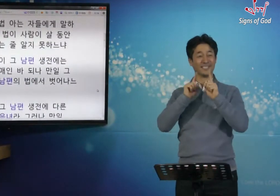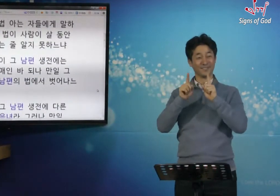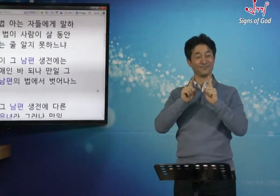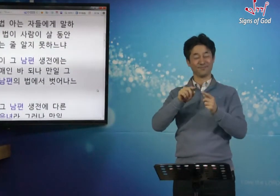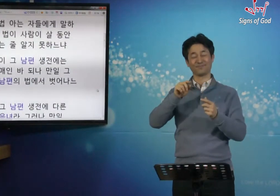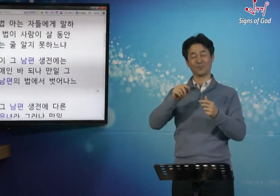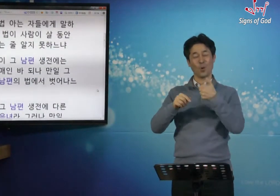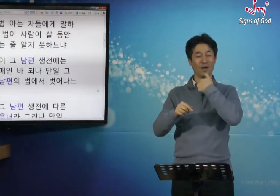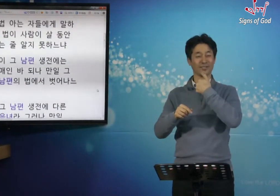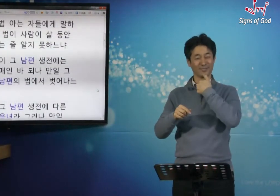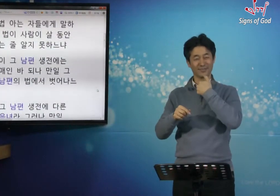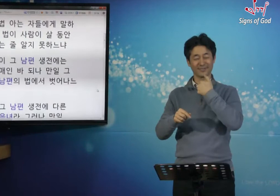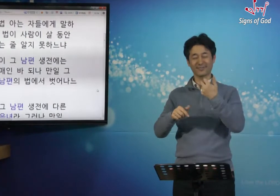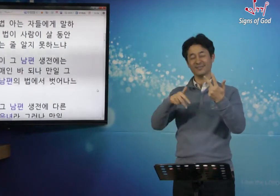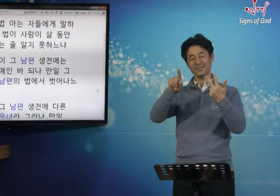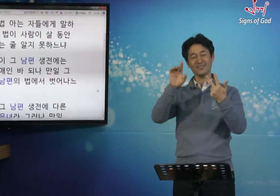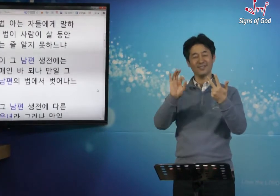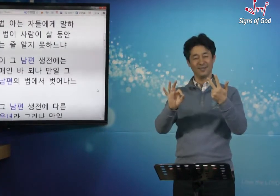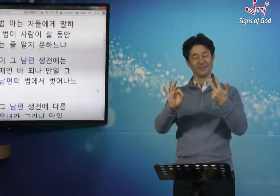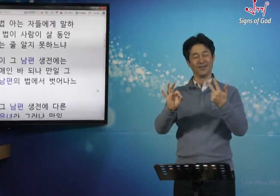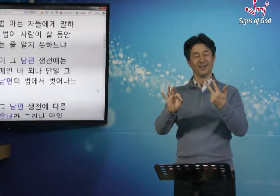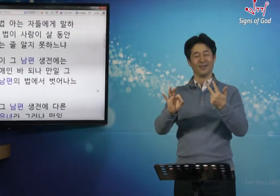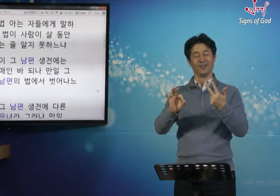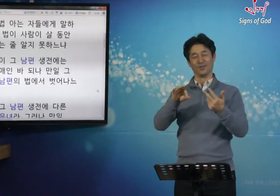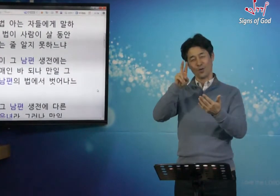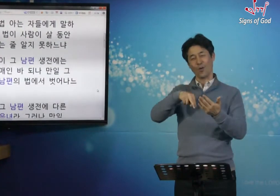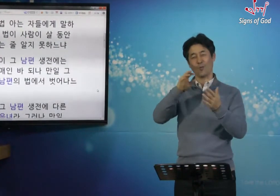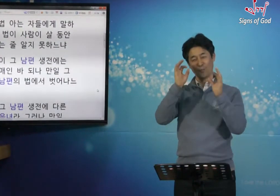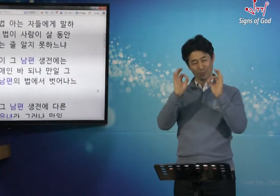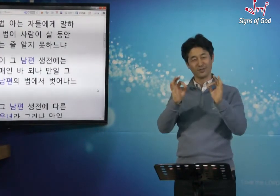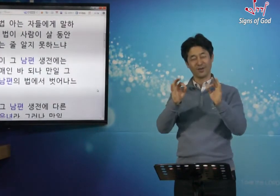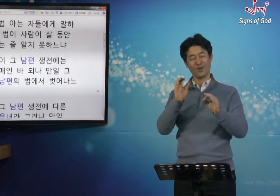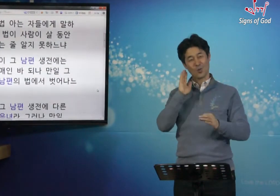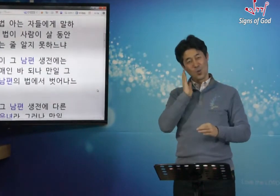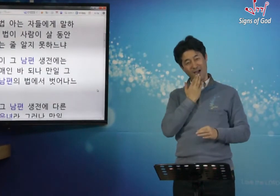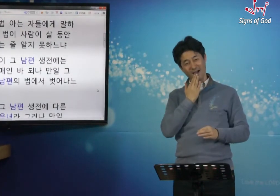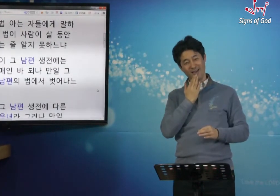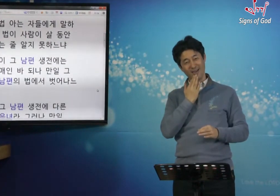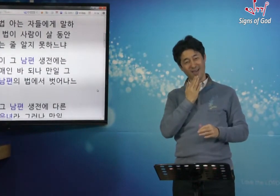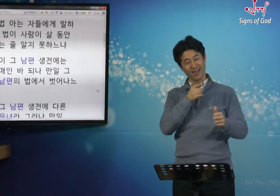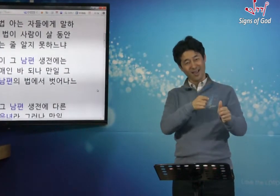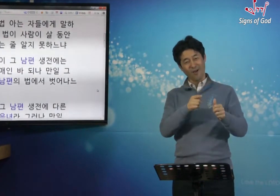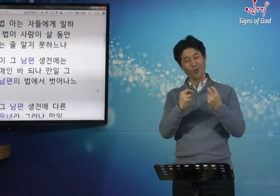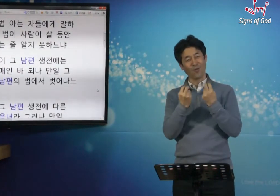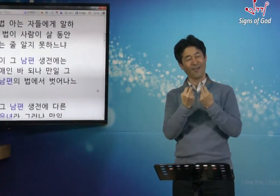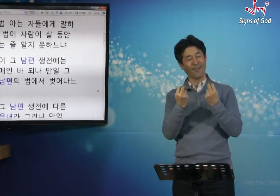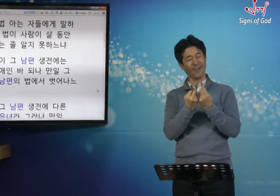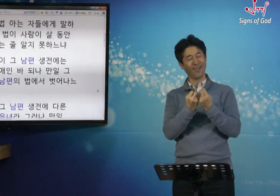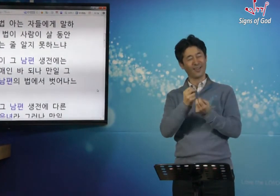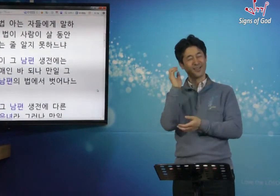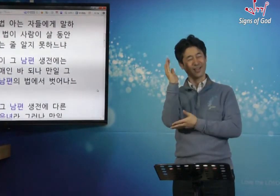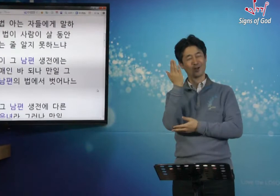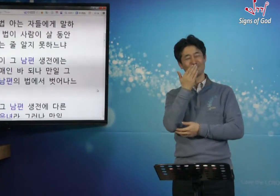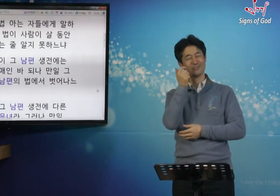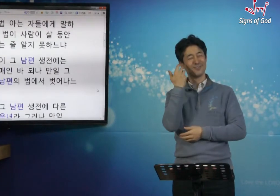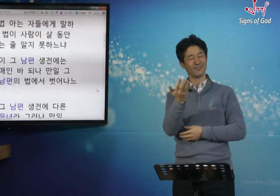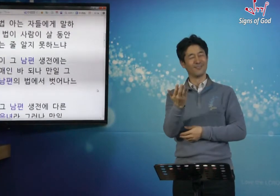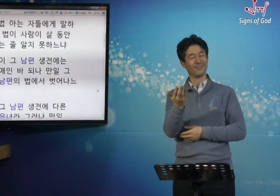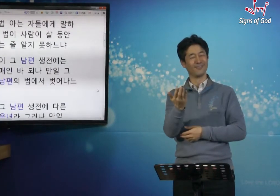오늘 말씀 로마서 7장의 말씀을 읽어보면 이걸 어떻게